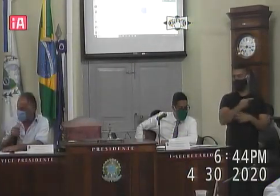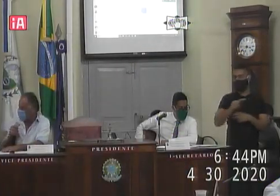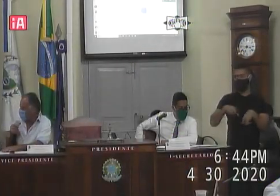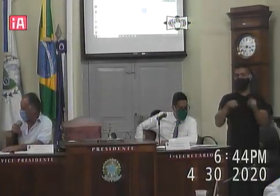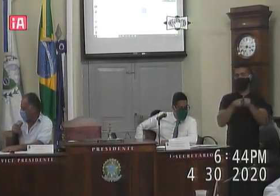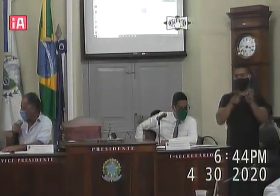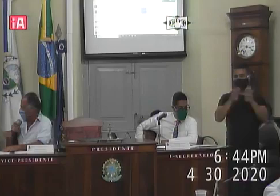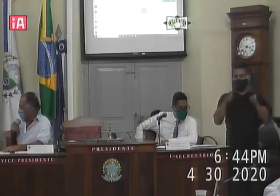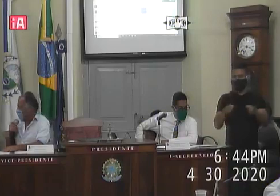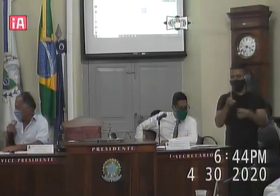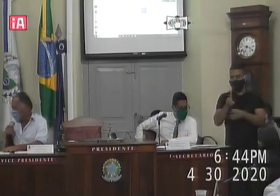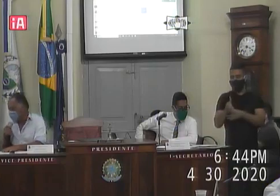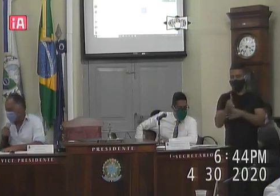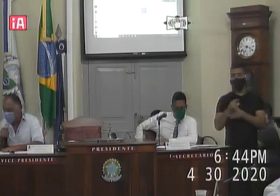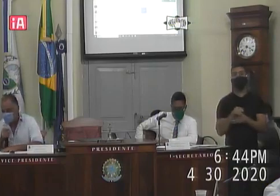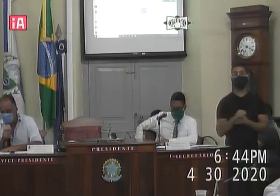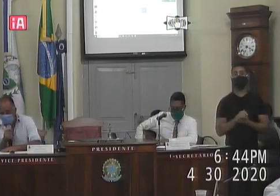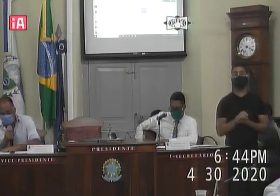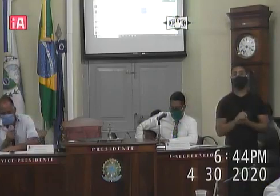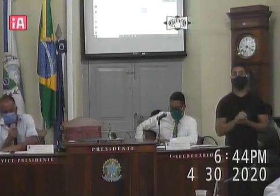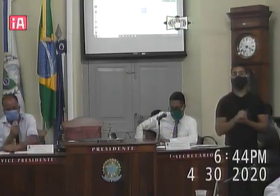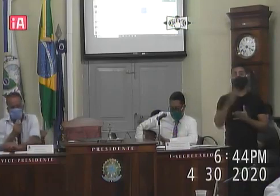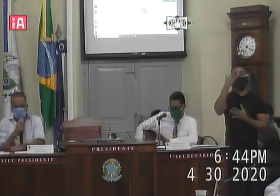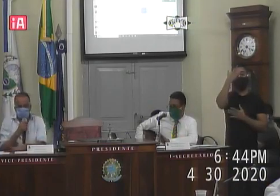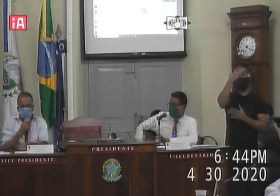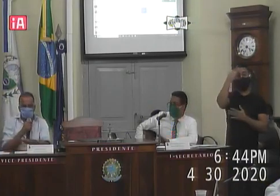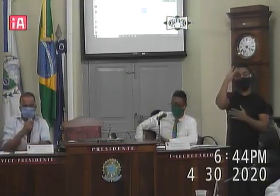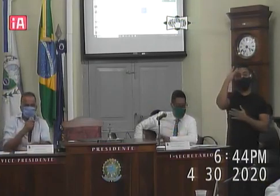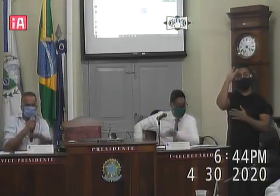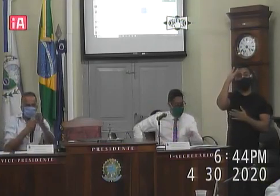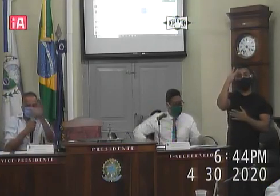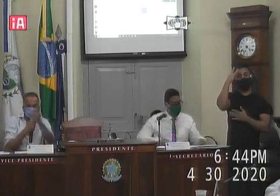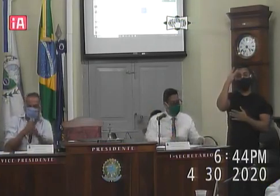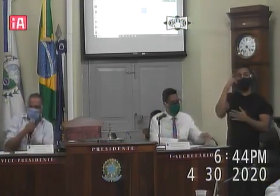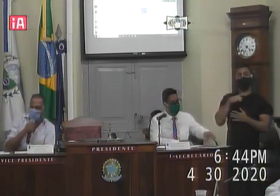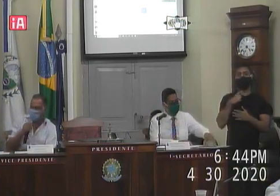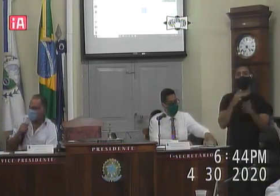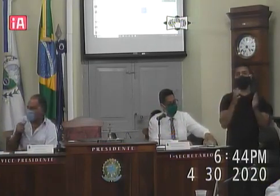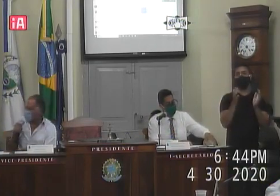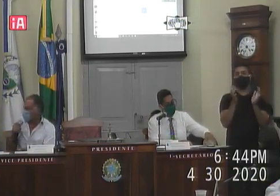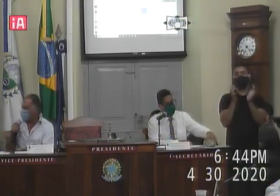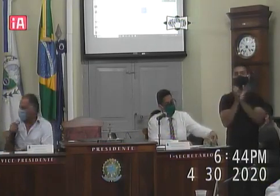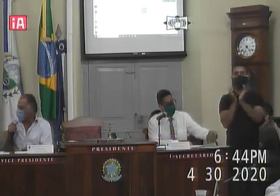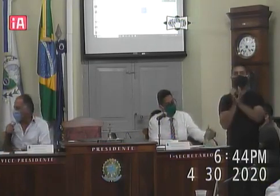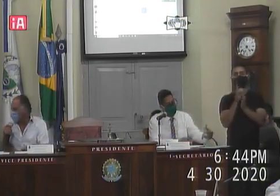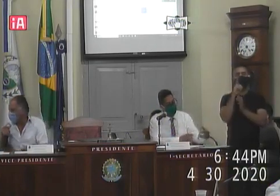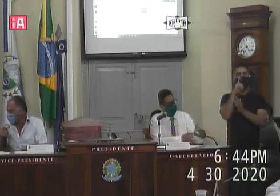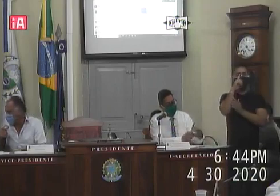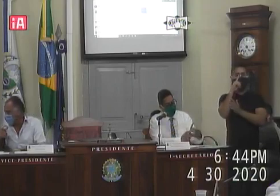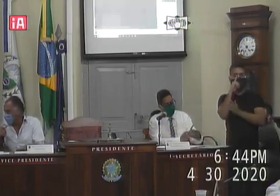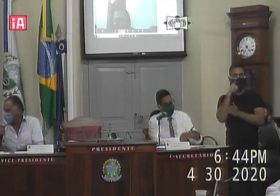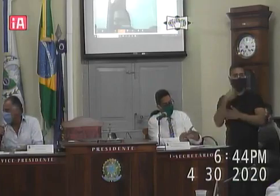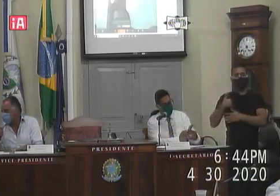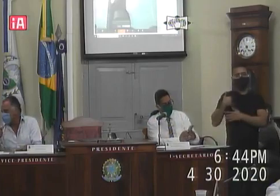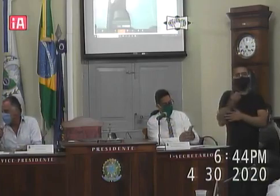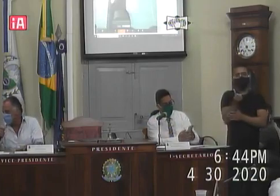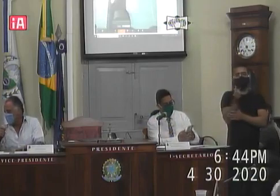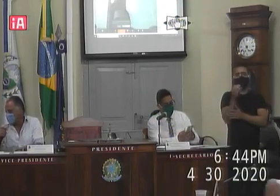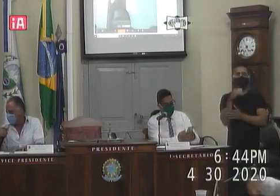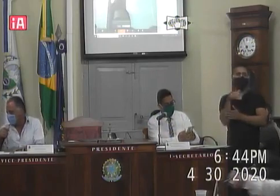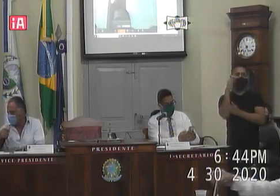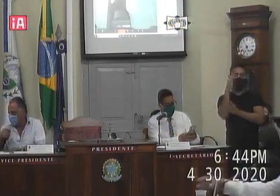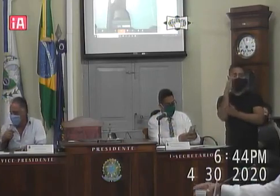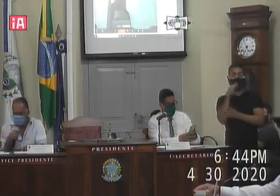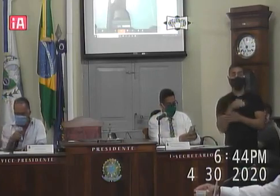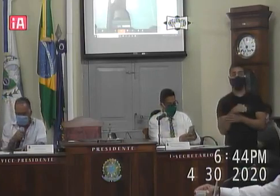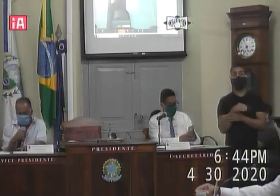mesa diretora, que funcionários que estejam na coluna da área de risco, classificado na área de risco